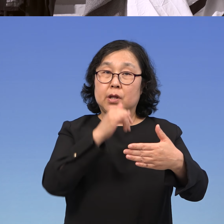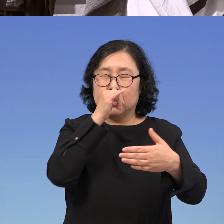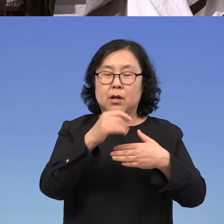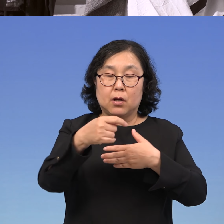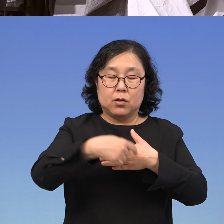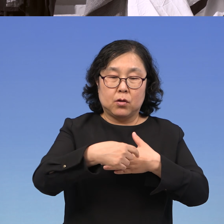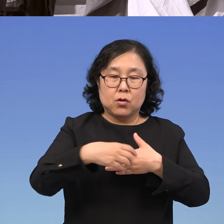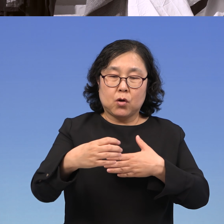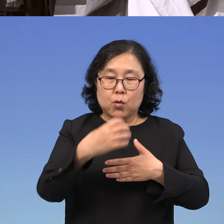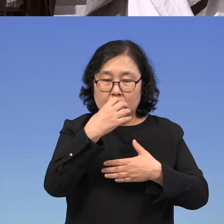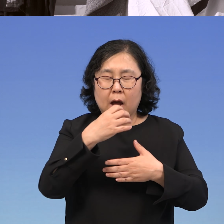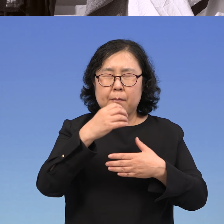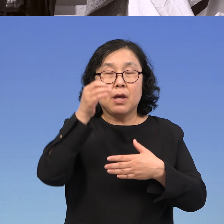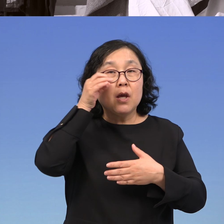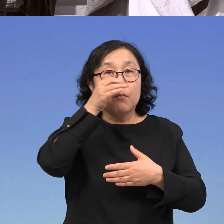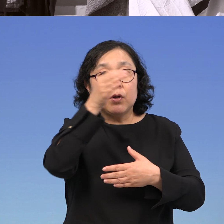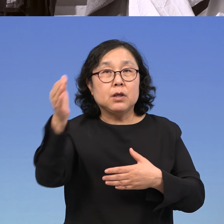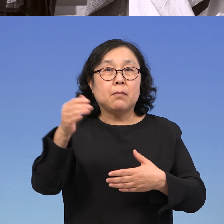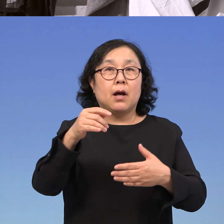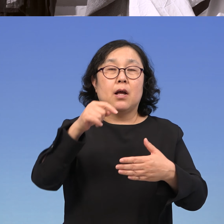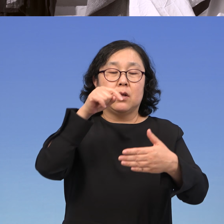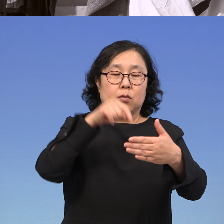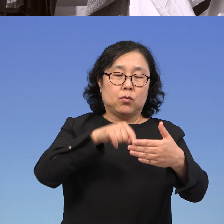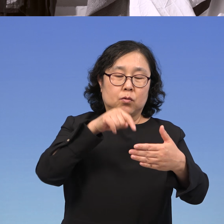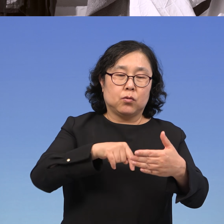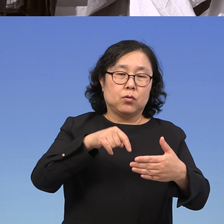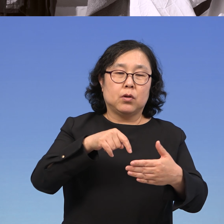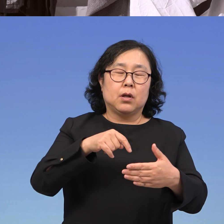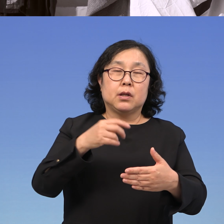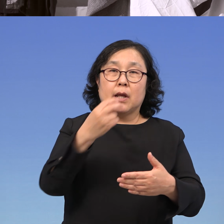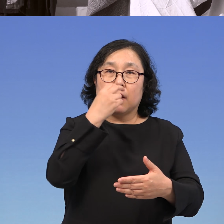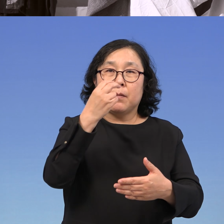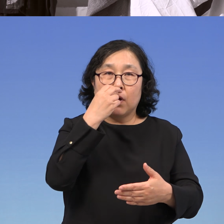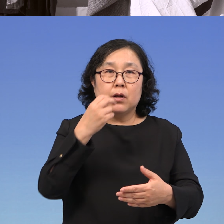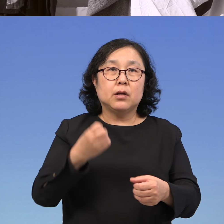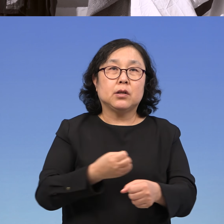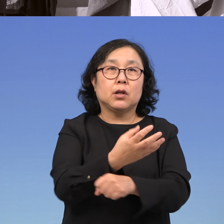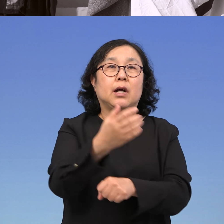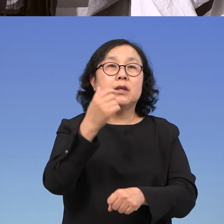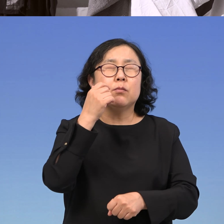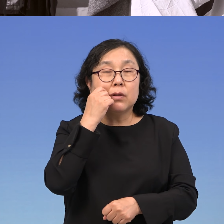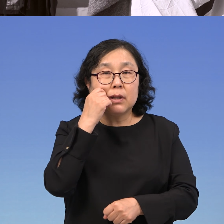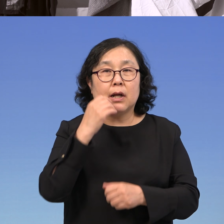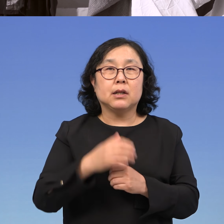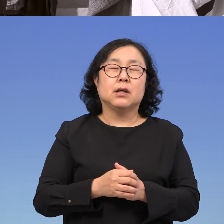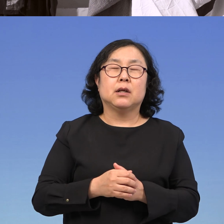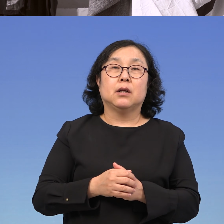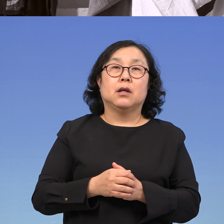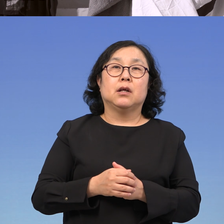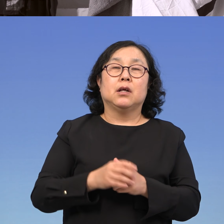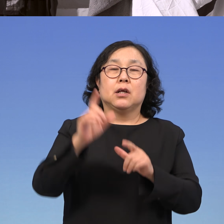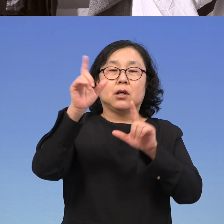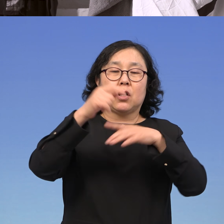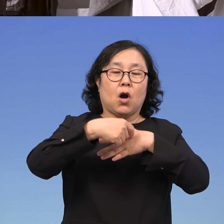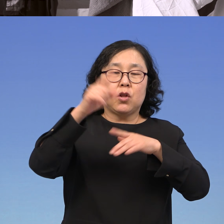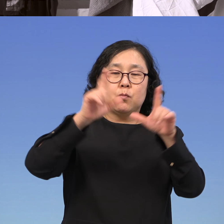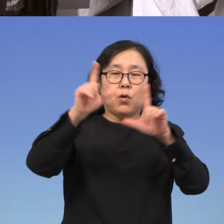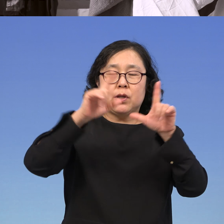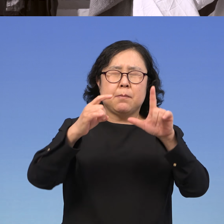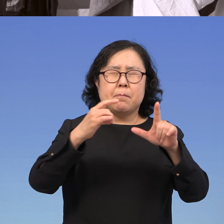위치만 정장 아무런 생명을 전하지 못하는 그럴듯한 형식만